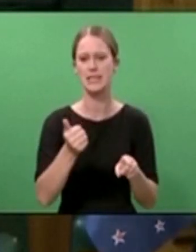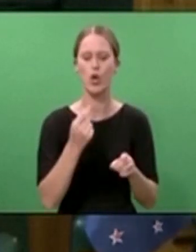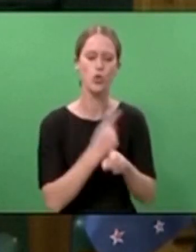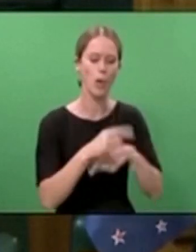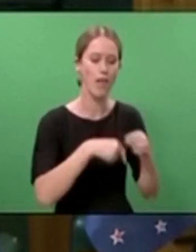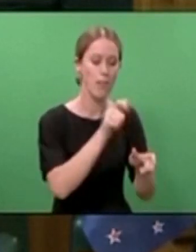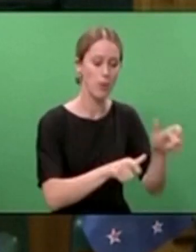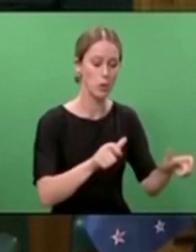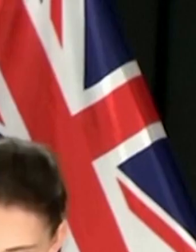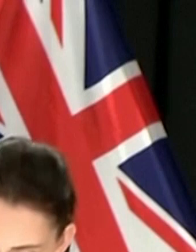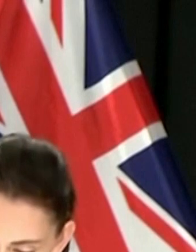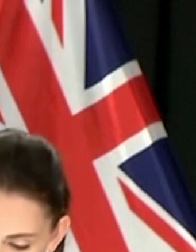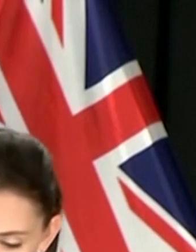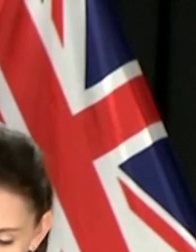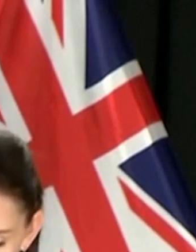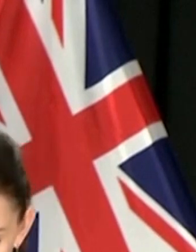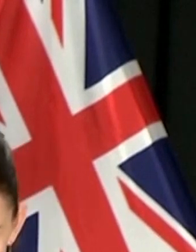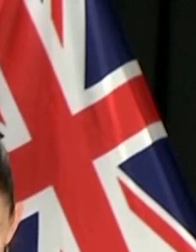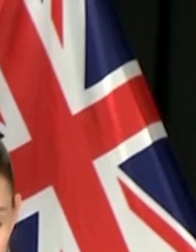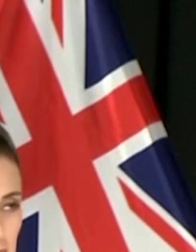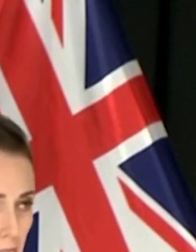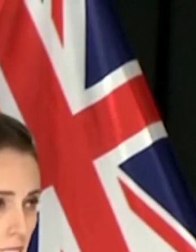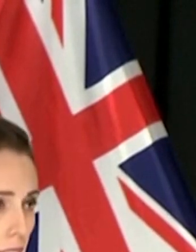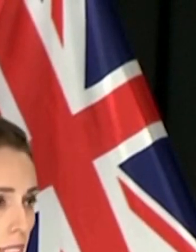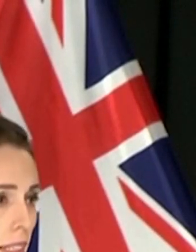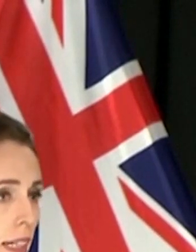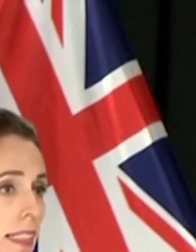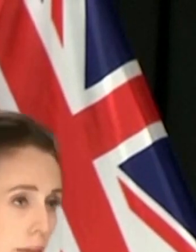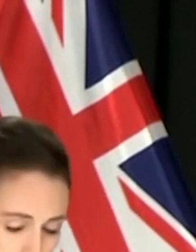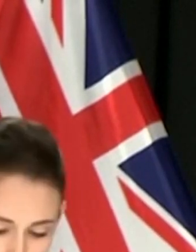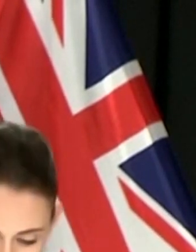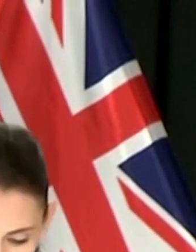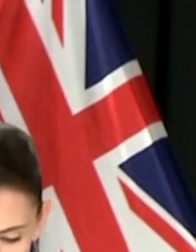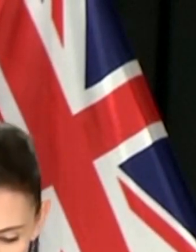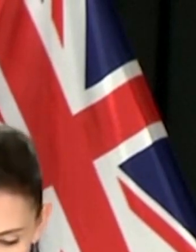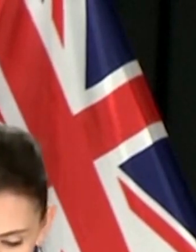পদে। আগামী ১৪ অক্টোবর দেশটিতে পরবর্তী সাধারণ নির্বাচন অনুষ্ঠিত হবে।